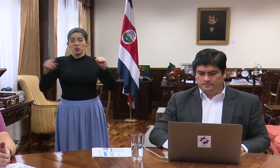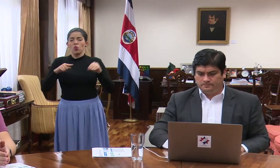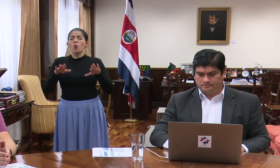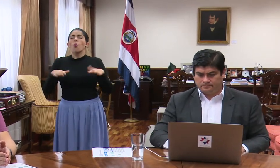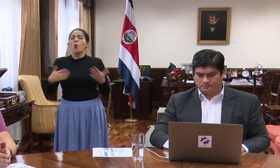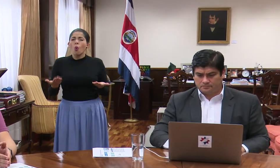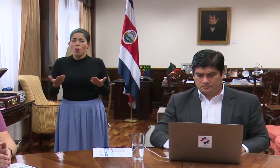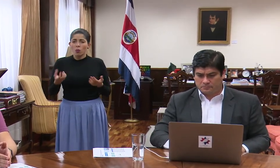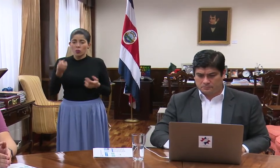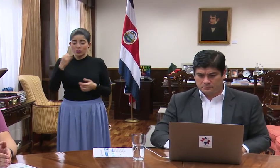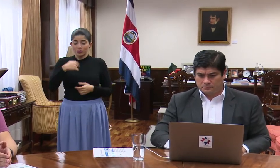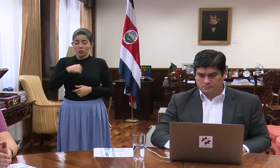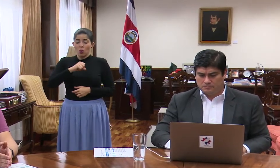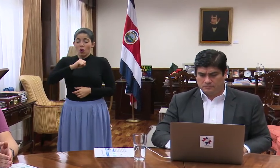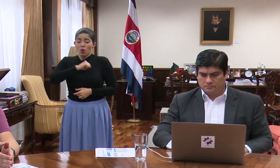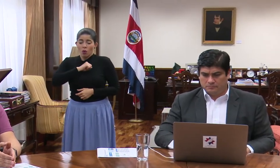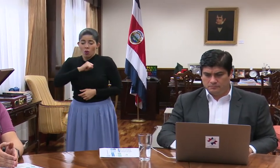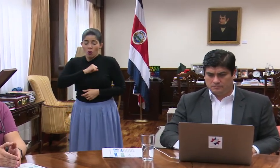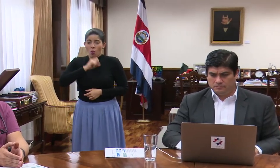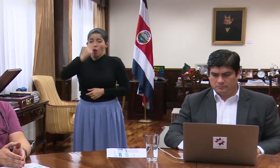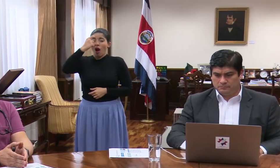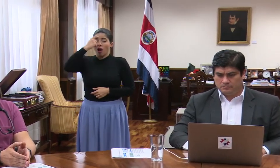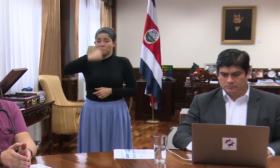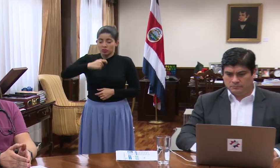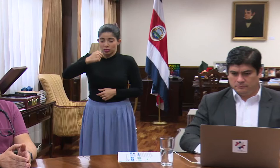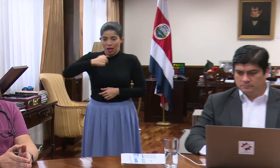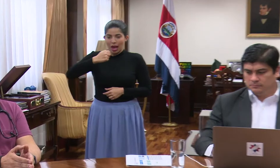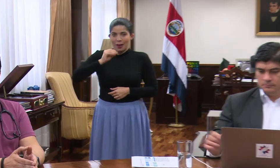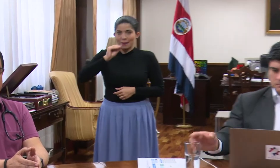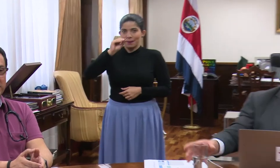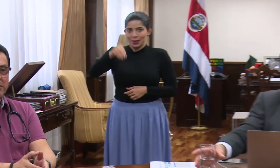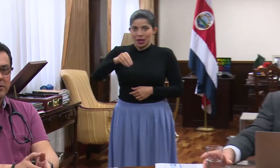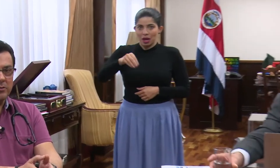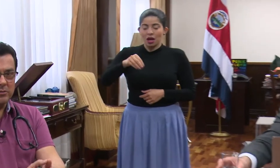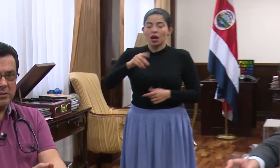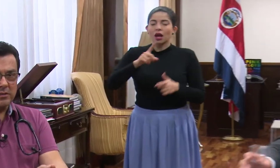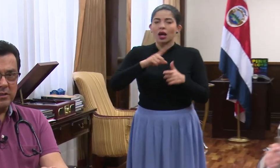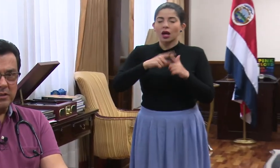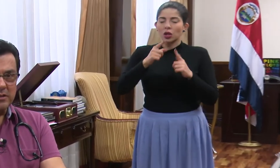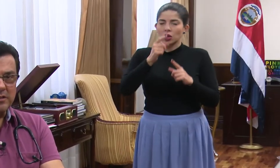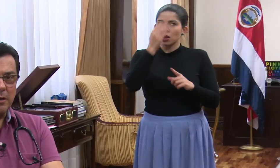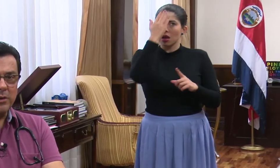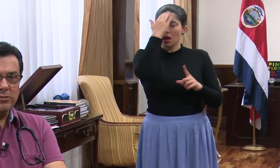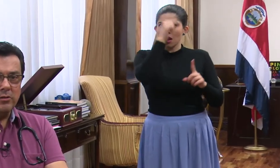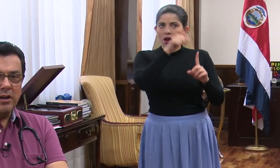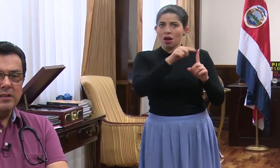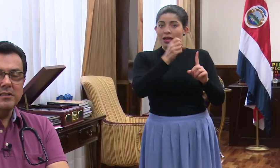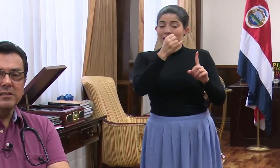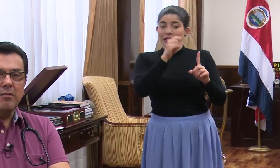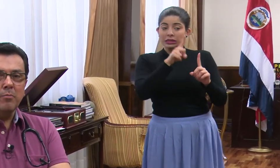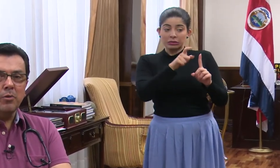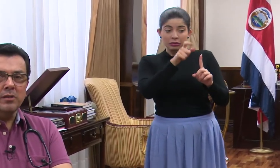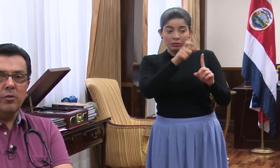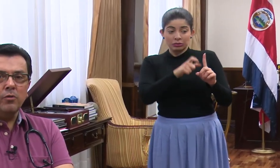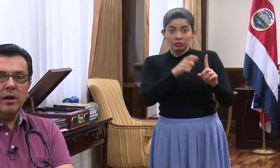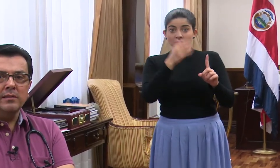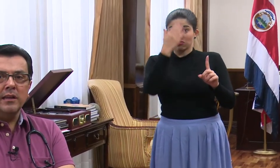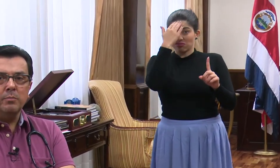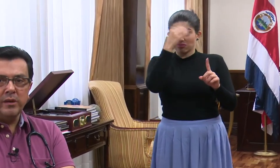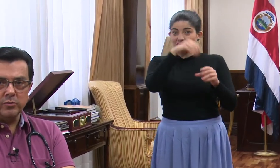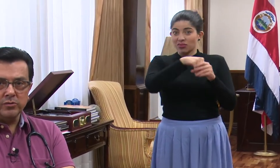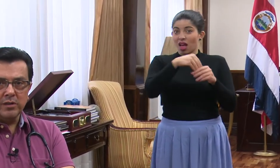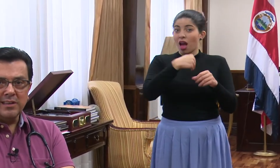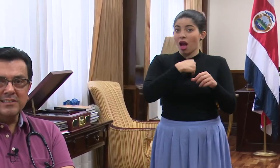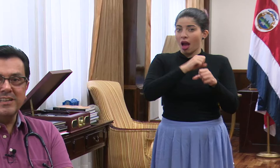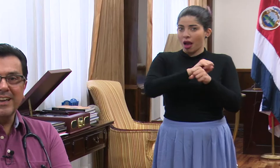cuando la persona tose o cuando la persona estornuda. Desde esa perspectiva entonces, si la persona que se sabe portadora